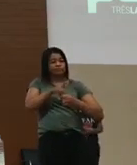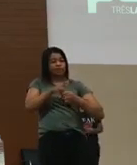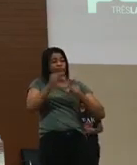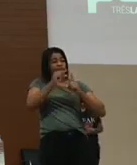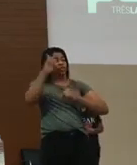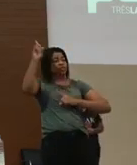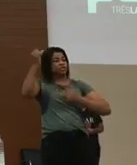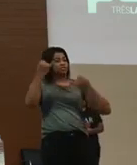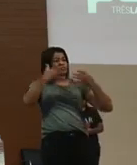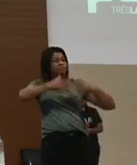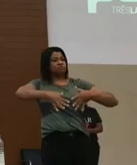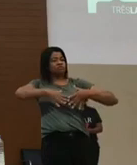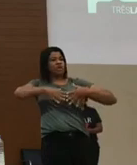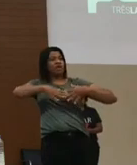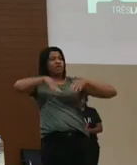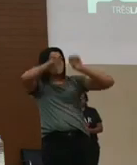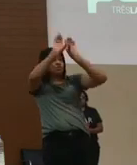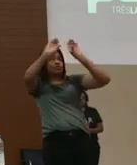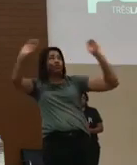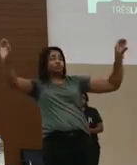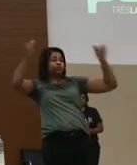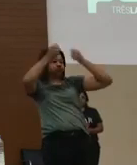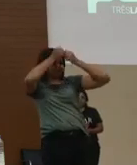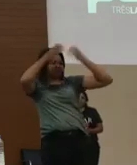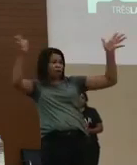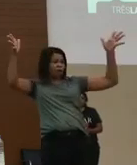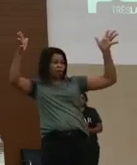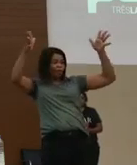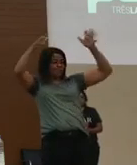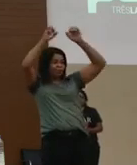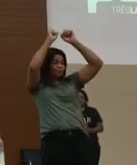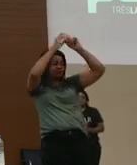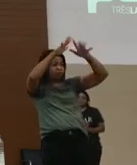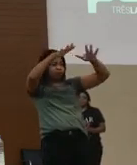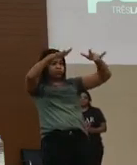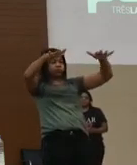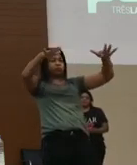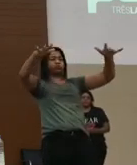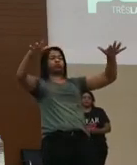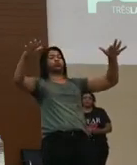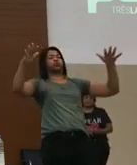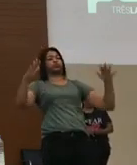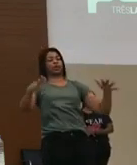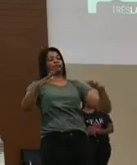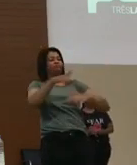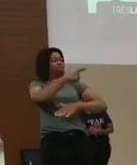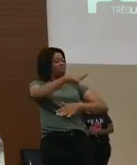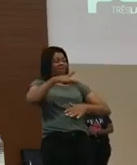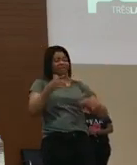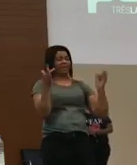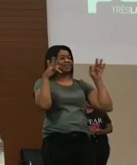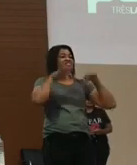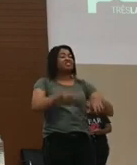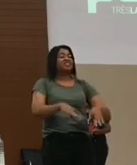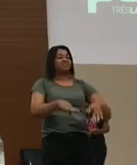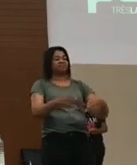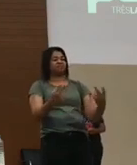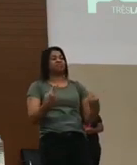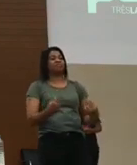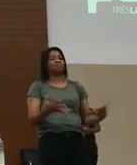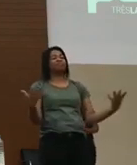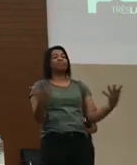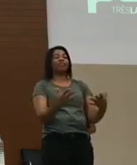que Deus vai abrir a janela do céu e vai derramar bênção sem medida. Então, no mesmo